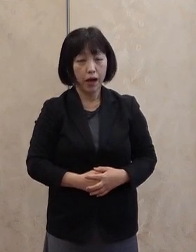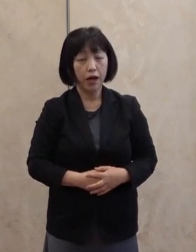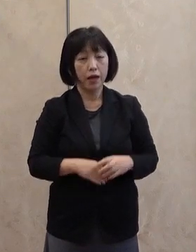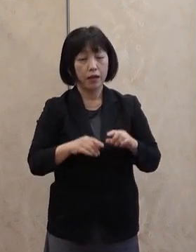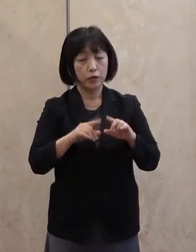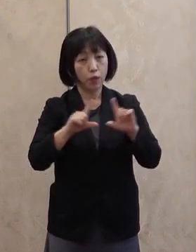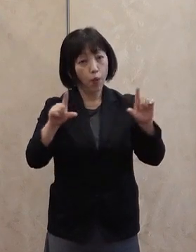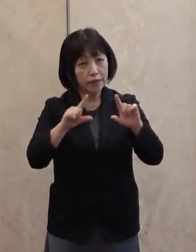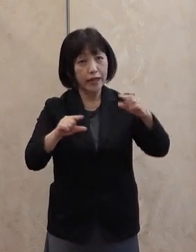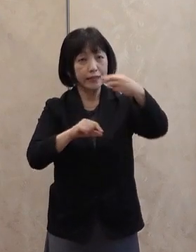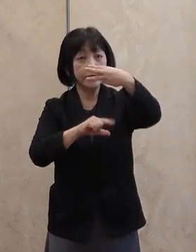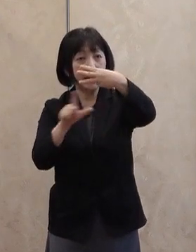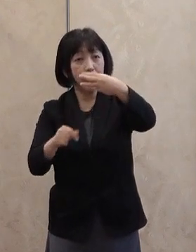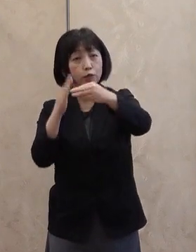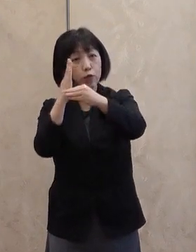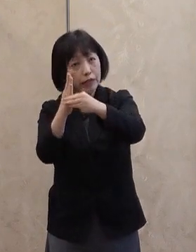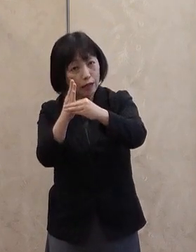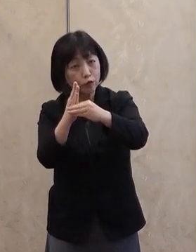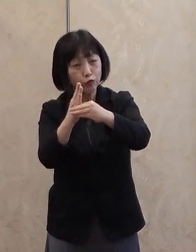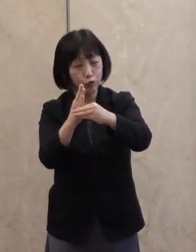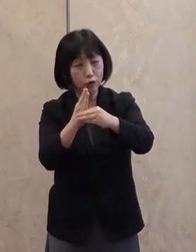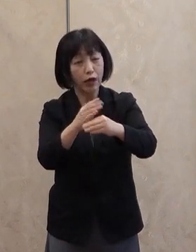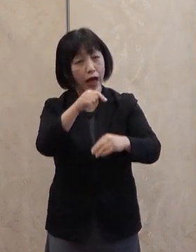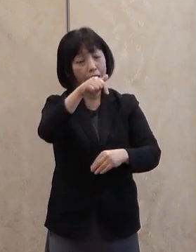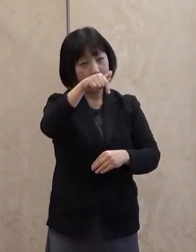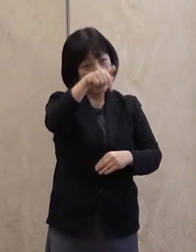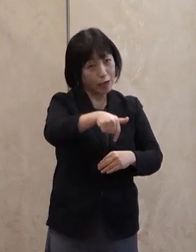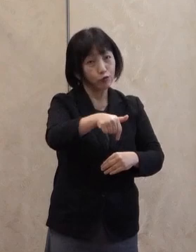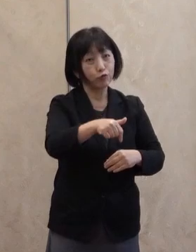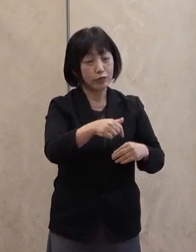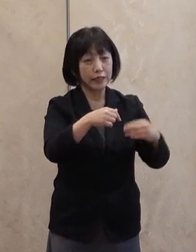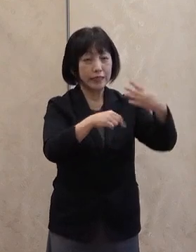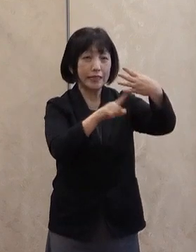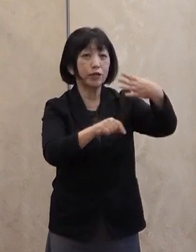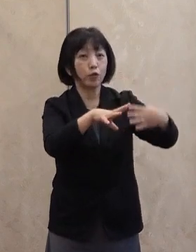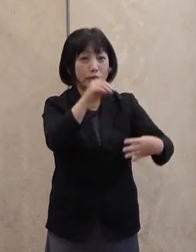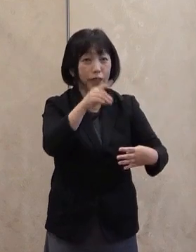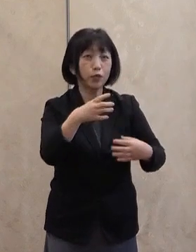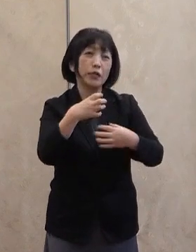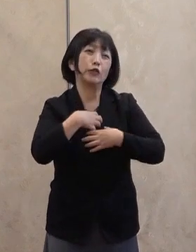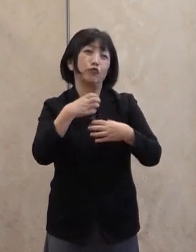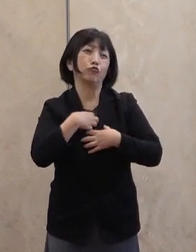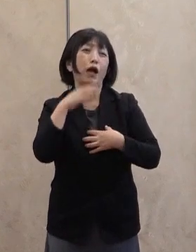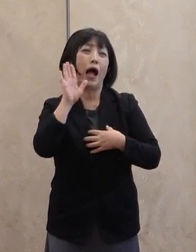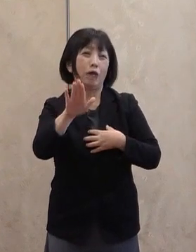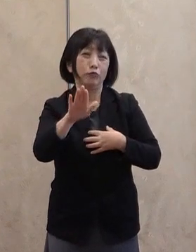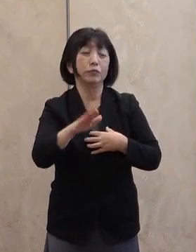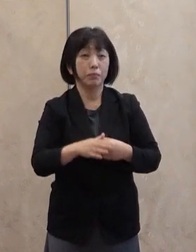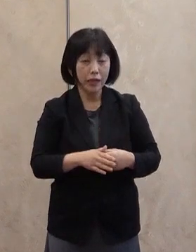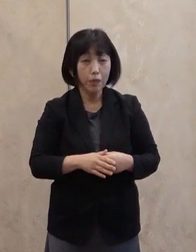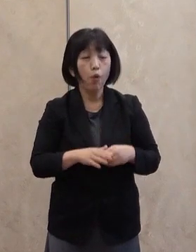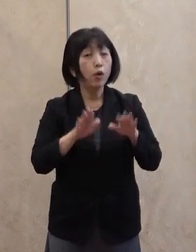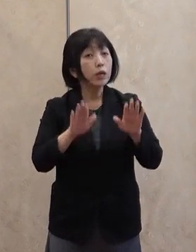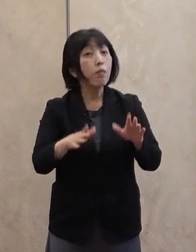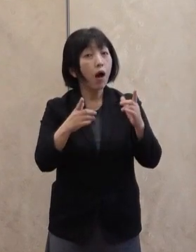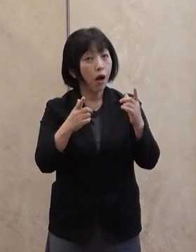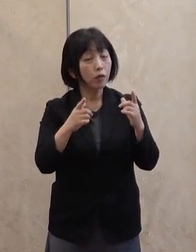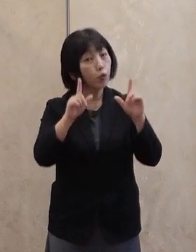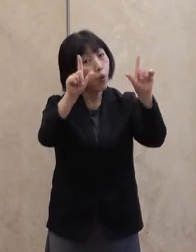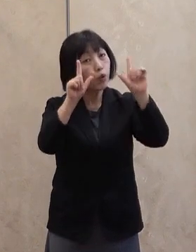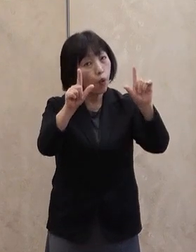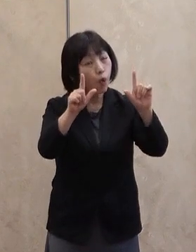当然3月の中旬、下旬、4月の上旬というのはリスクが高いわけですけれども、それを言うと東京、首都圏ももうすでに解除されているわけですから、